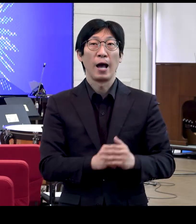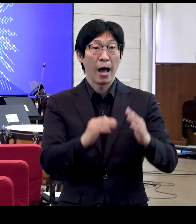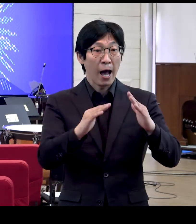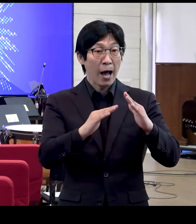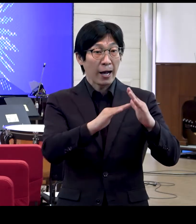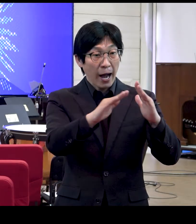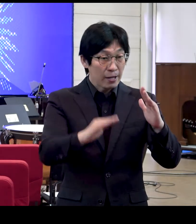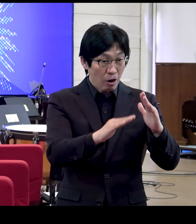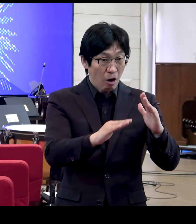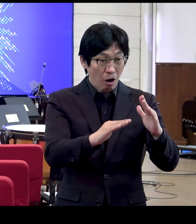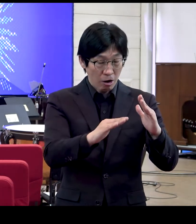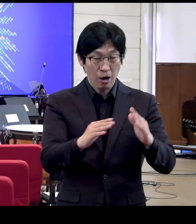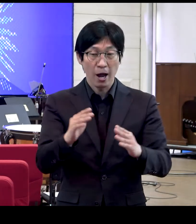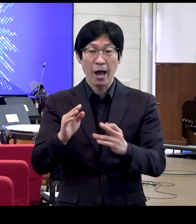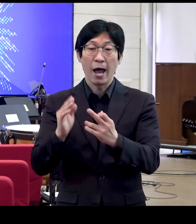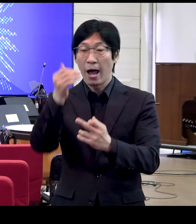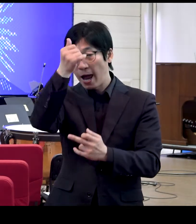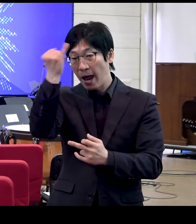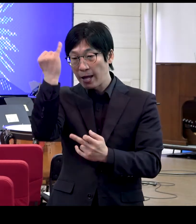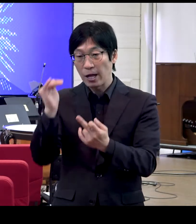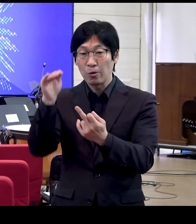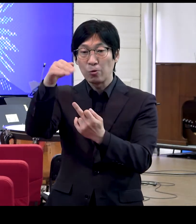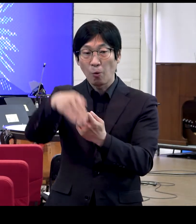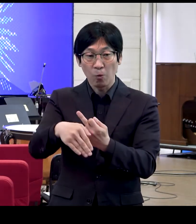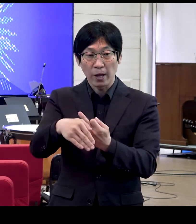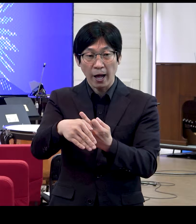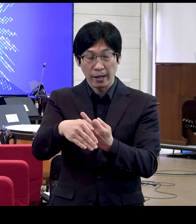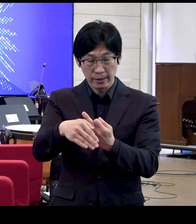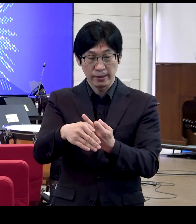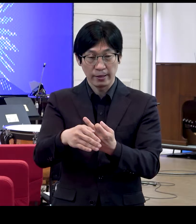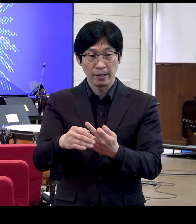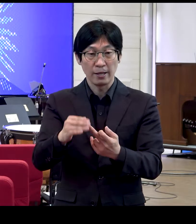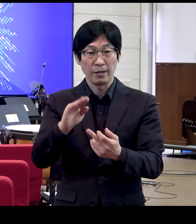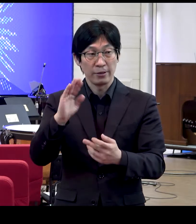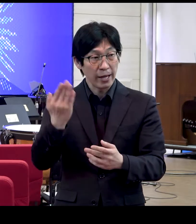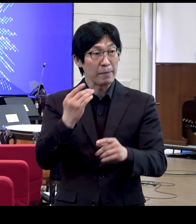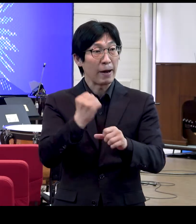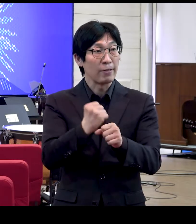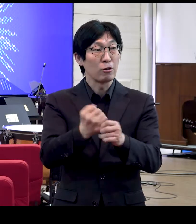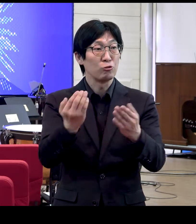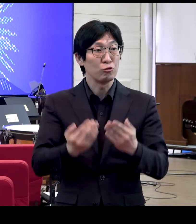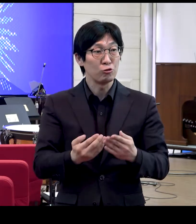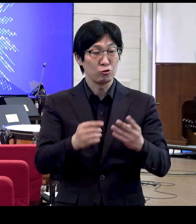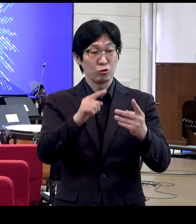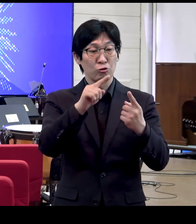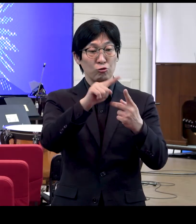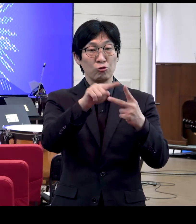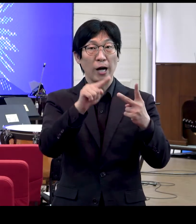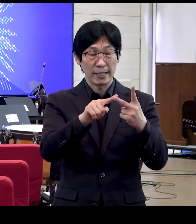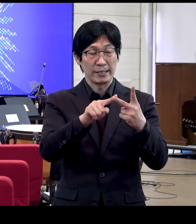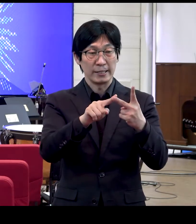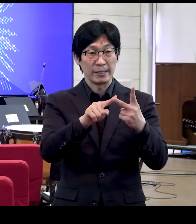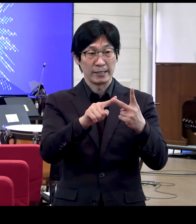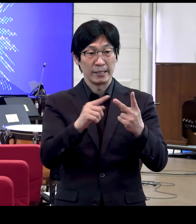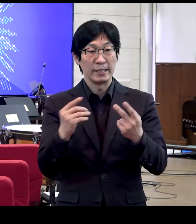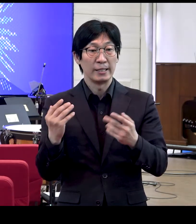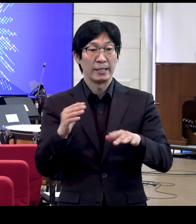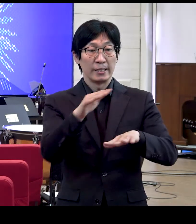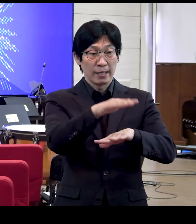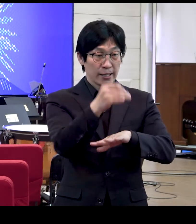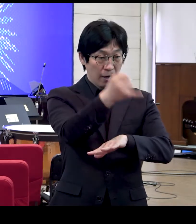두 가지, 즉 아바드와 샤마르 가운데 바로 샤마르, 즉 지키라 하는 그 부분에